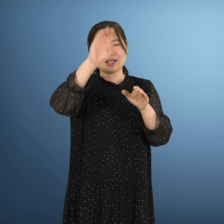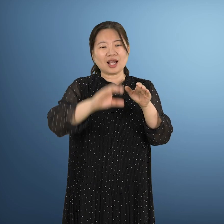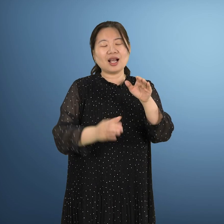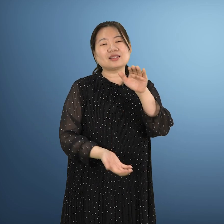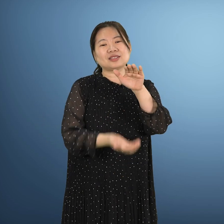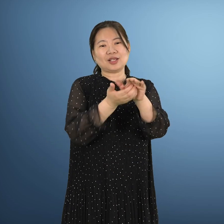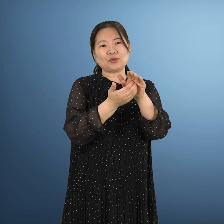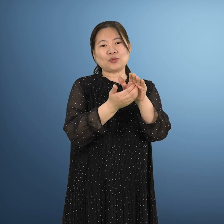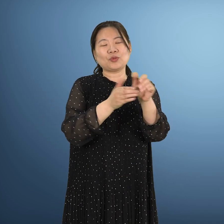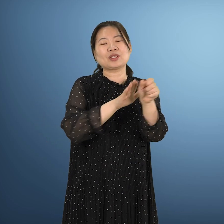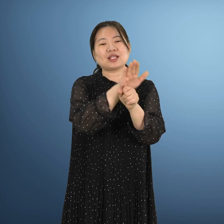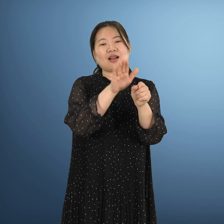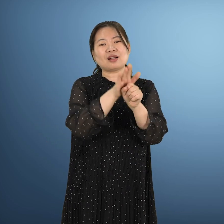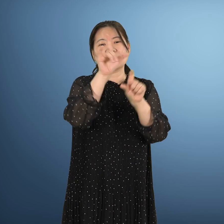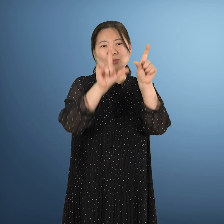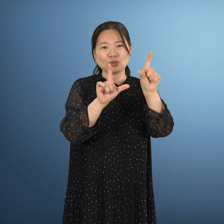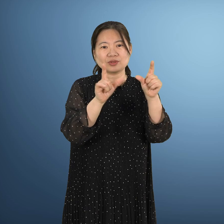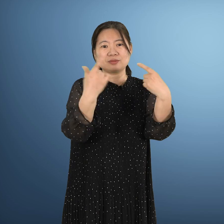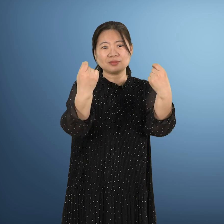성경을 마저 보십시다.